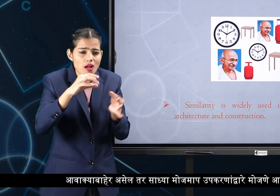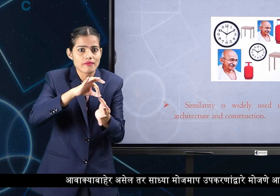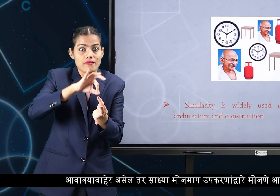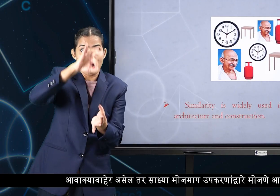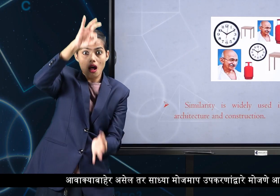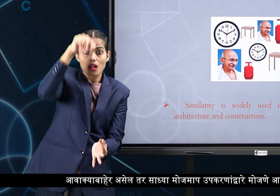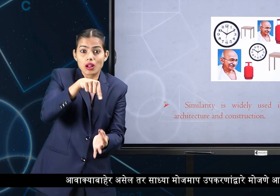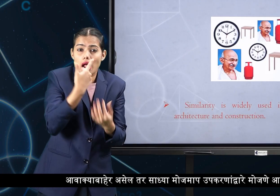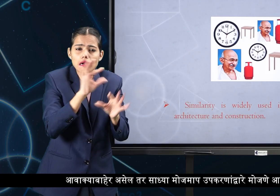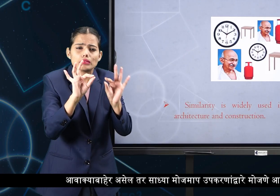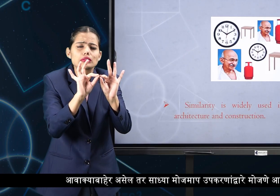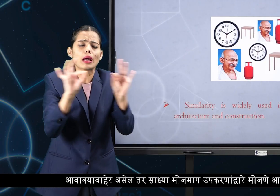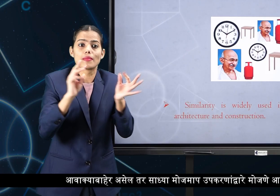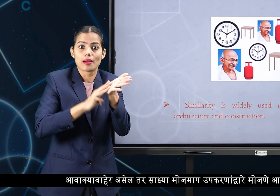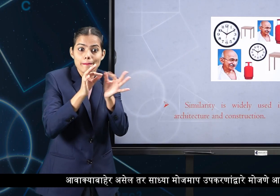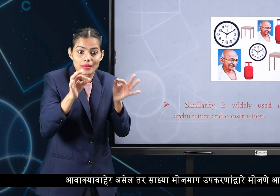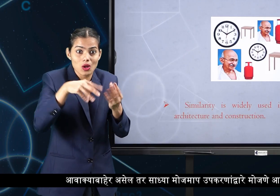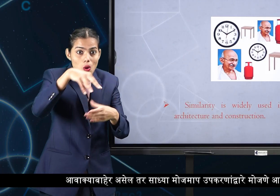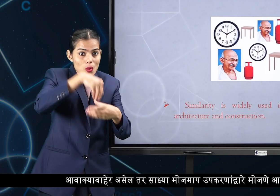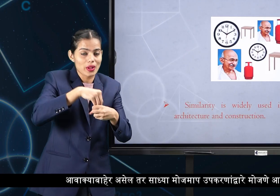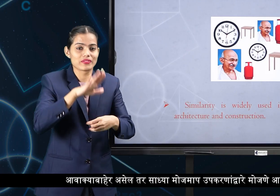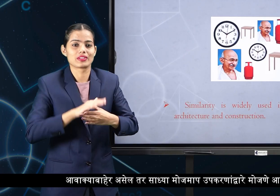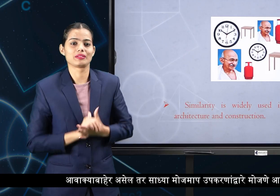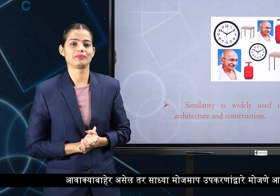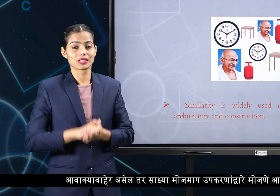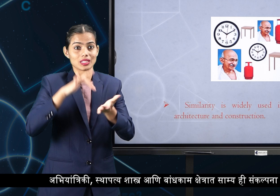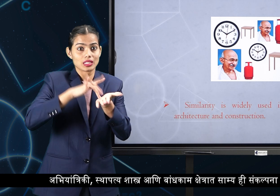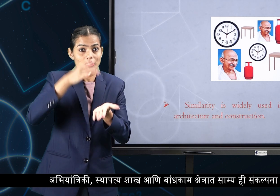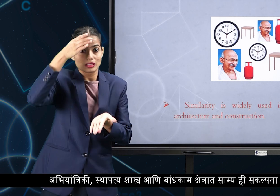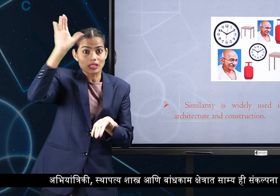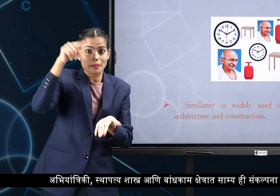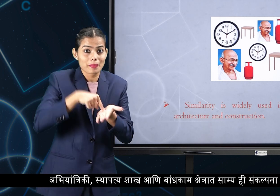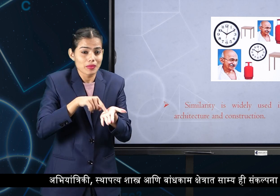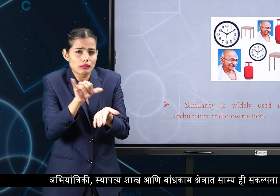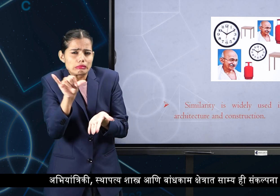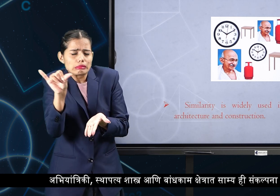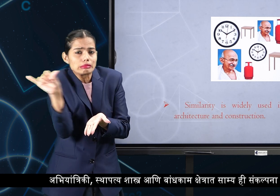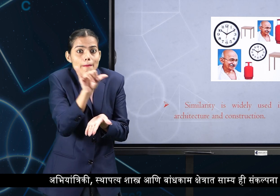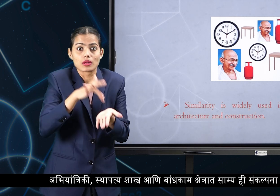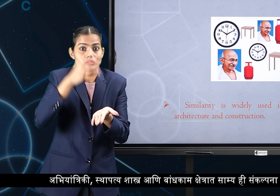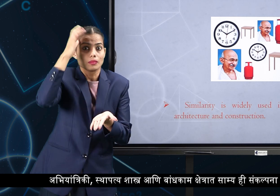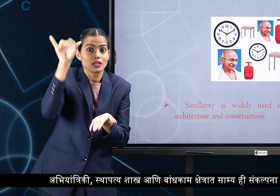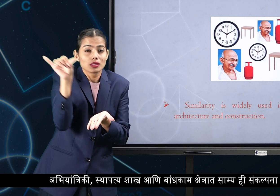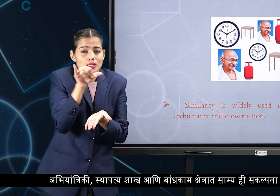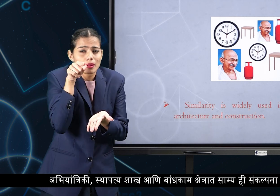मोजमाप उपकरणांद्वारे मोजणे आपल्या आवाक्याबाहेर आहे. अभियांत्रिका, स्थापत्यशास्त्र